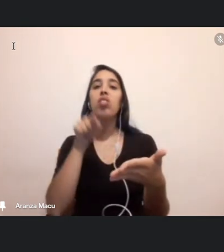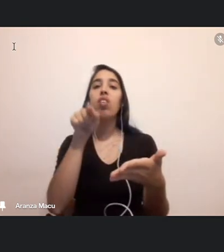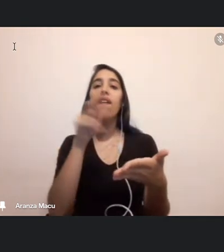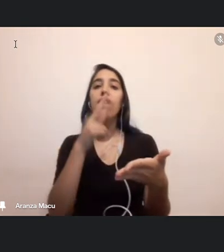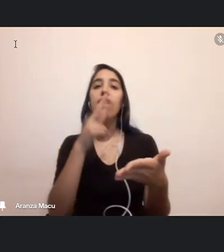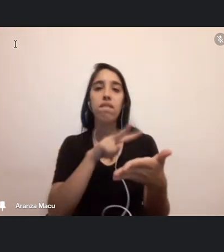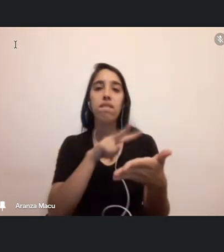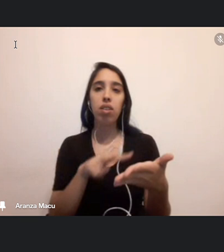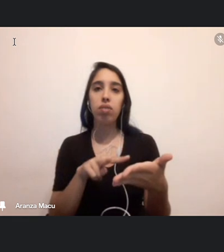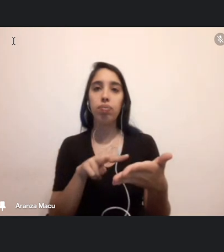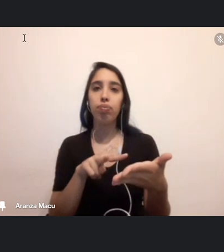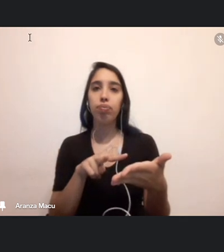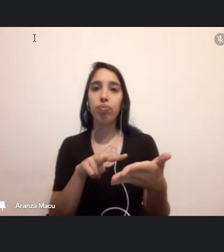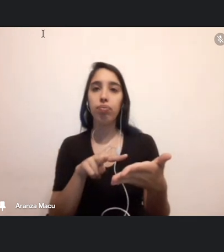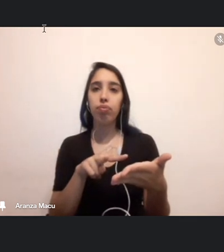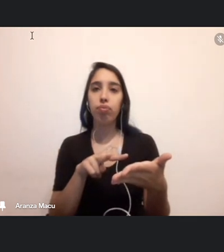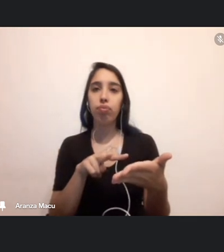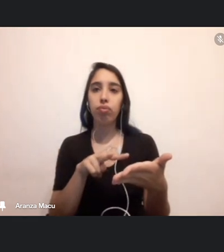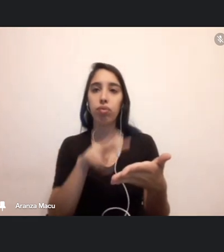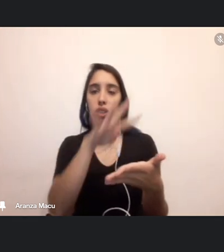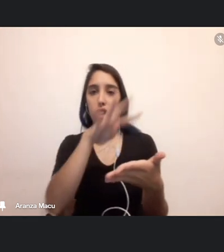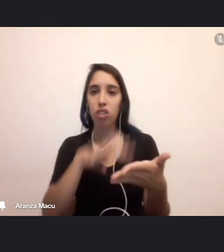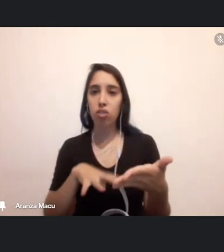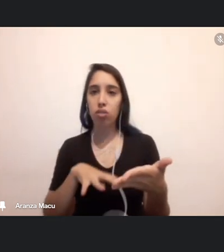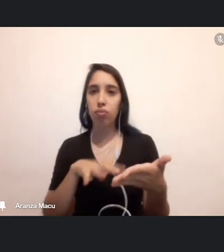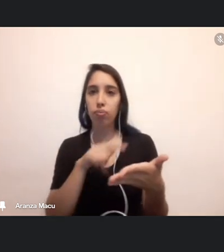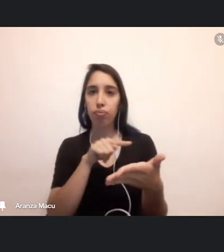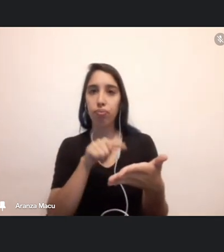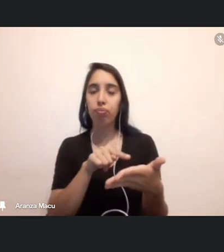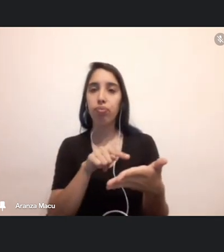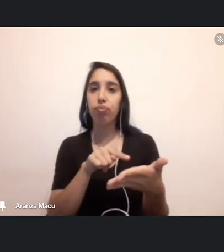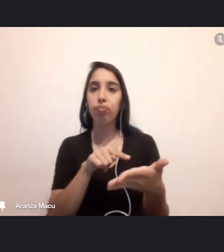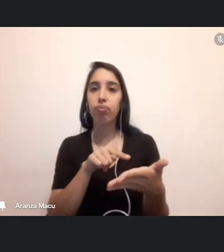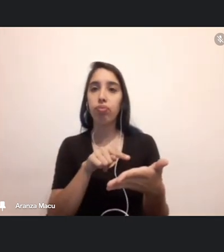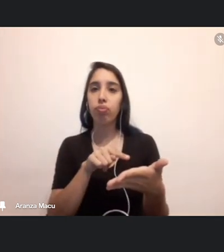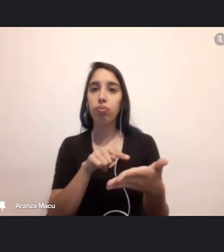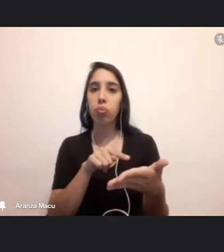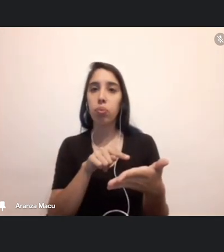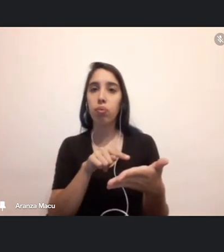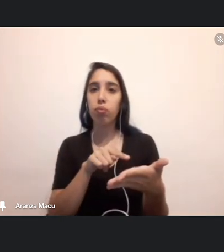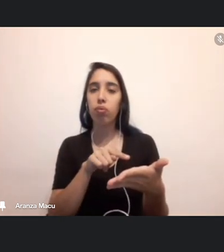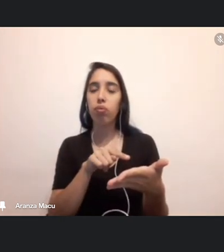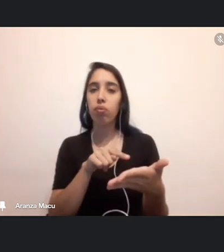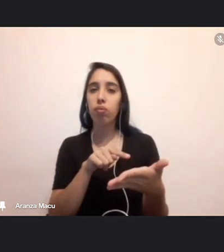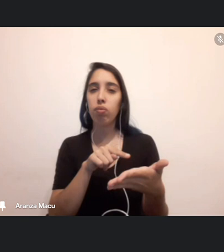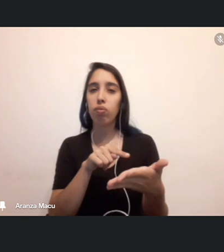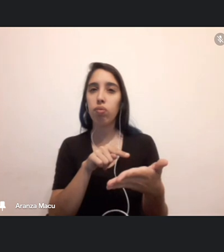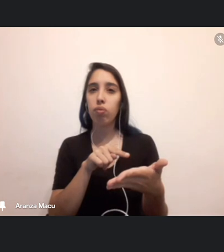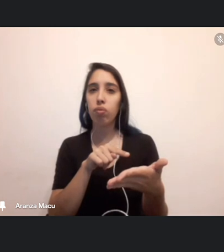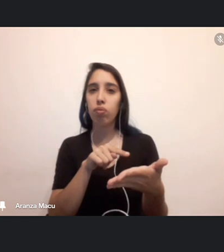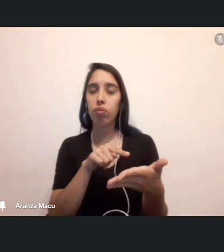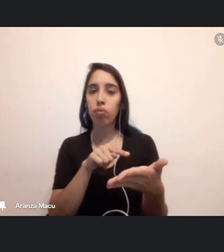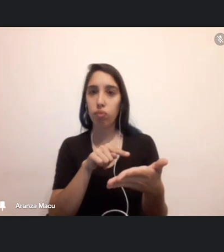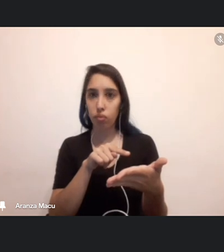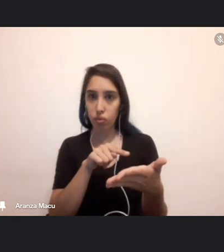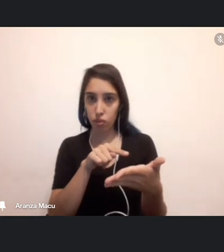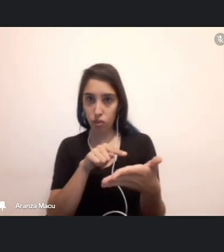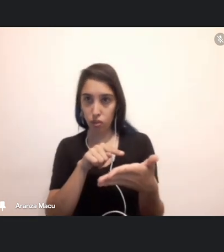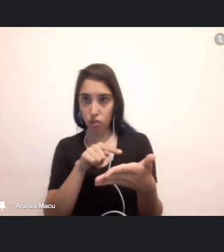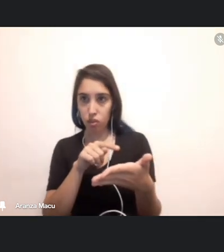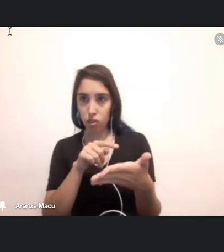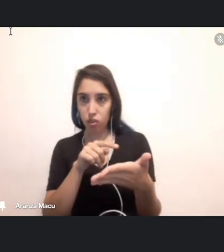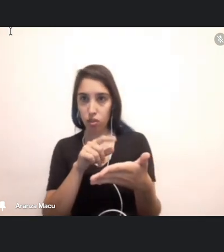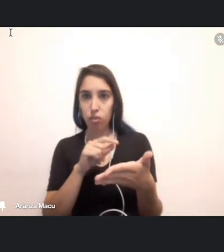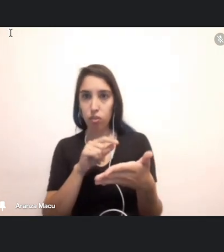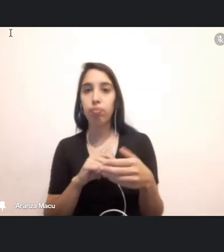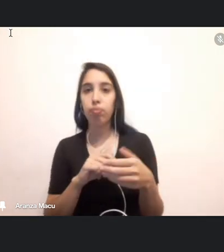mirar. Fíjense Es un cuándo. Adjetivo. Claro. Bien. Diversidad lingüística. Claro. ¿Sí?